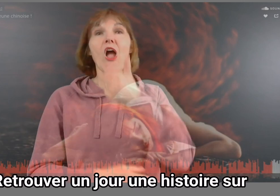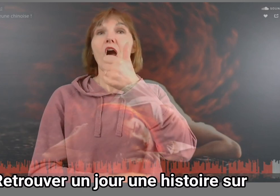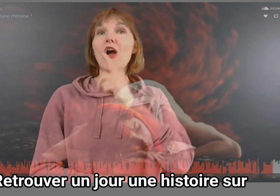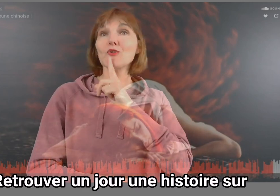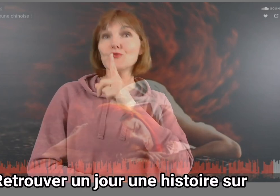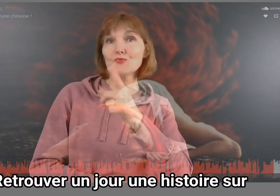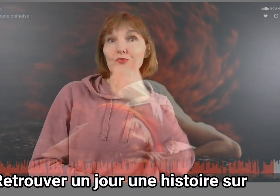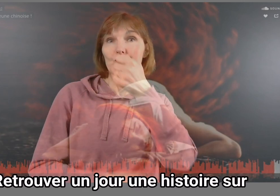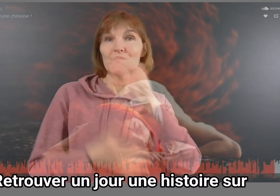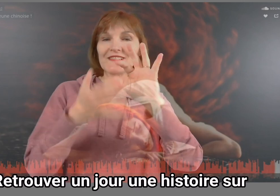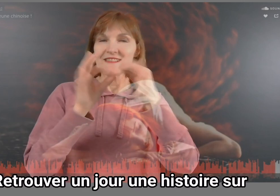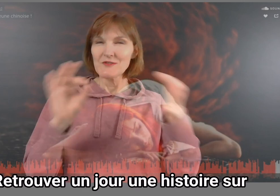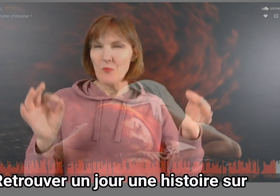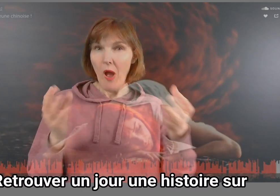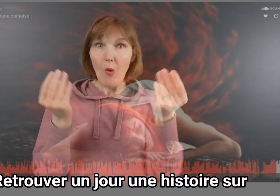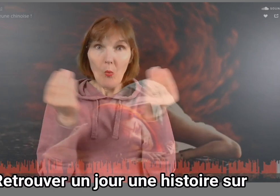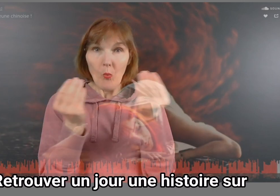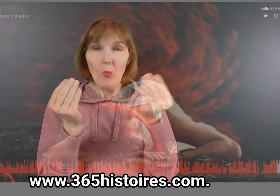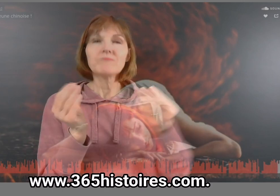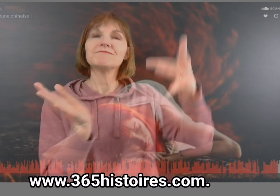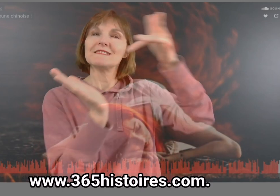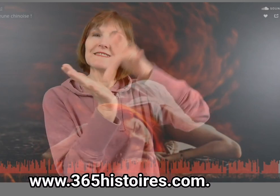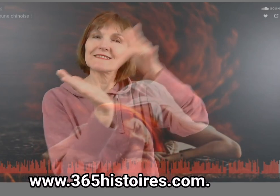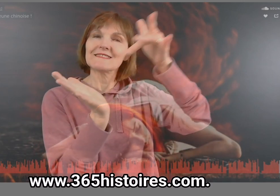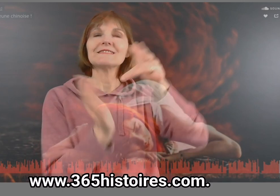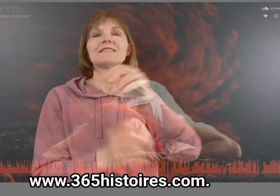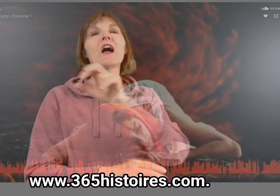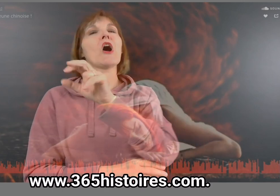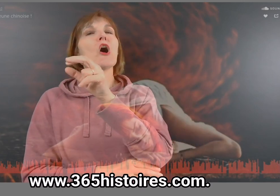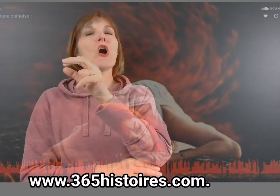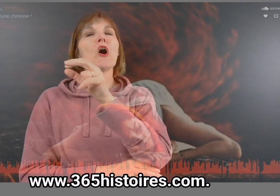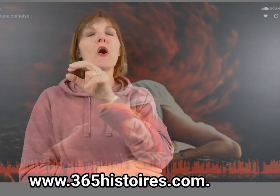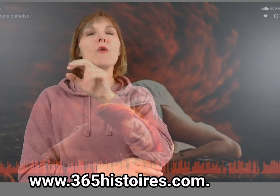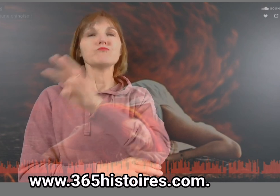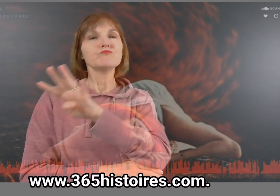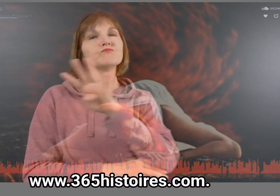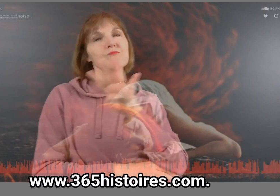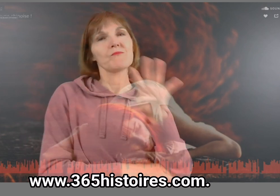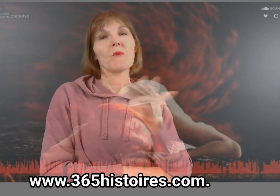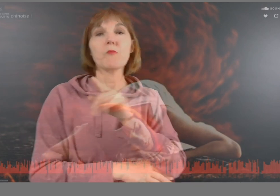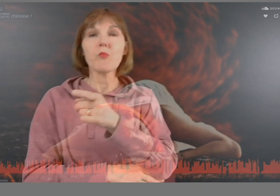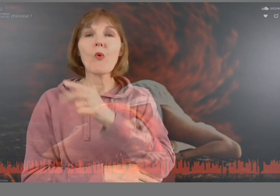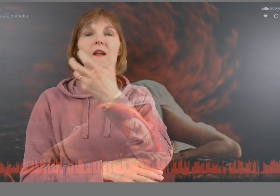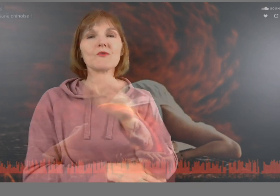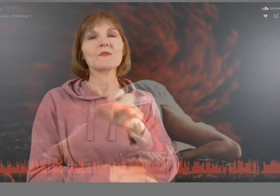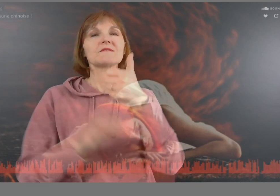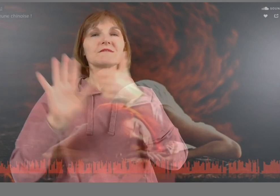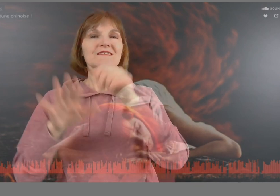Retrouvez un jour une histoire sur www.365histoires.com.